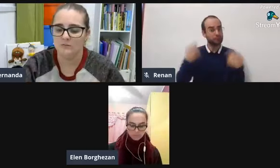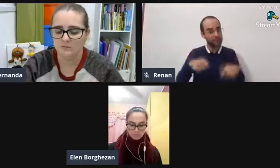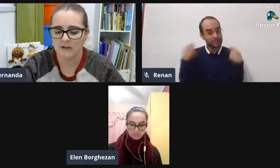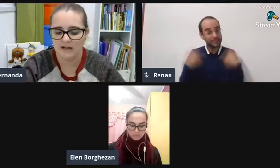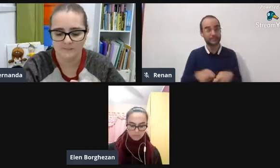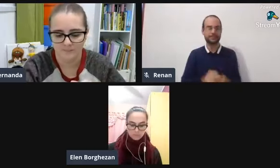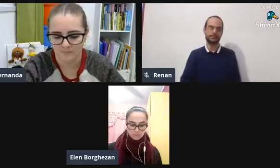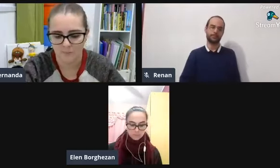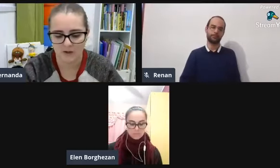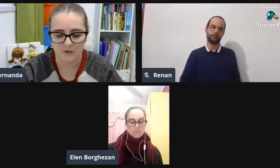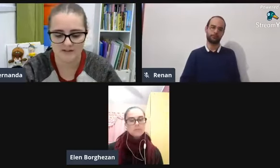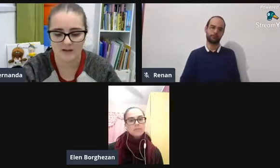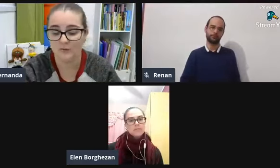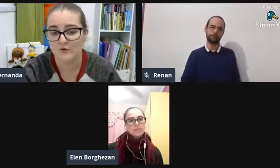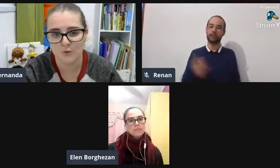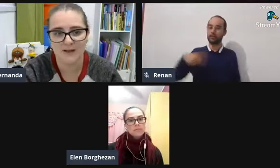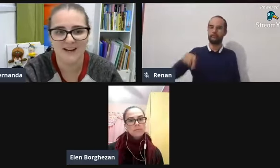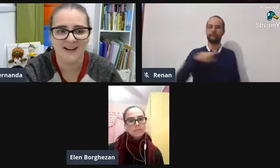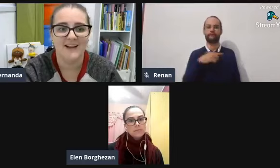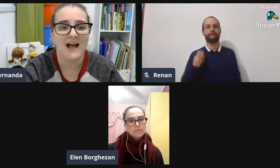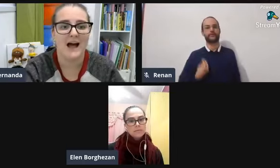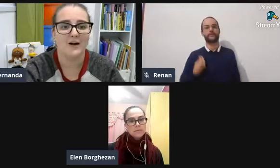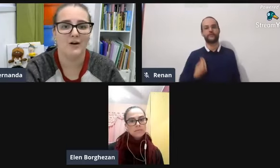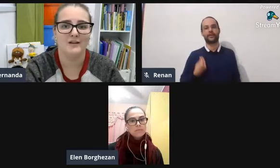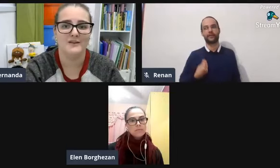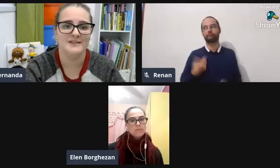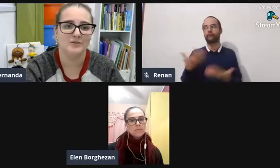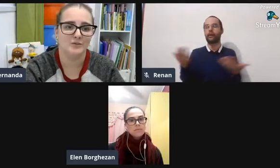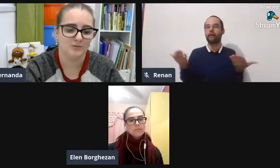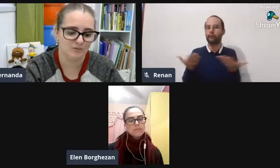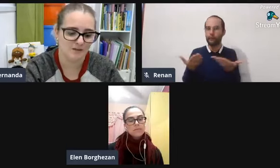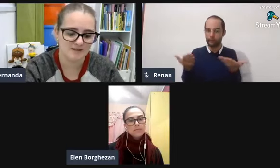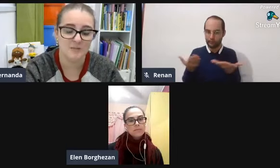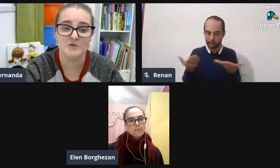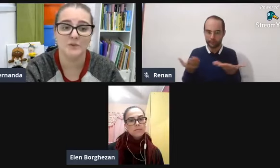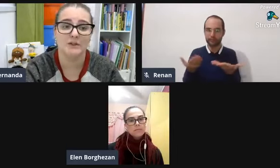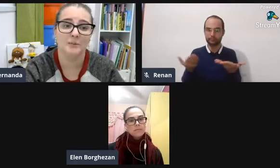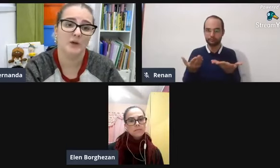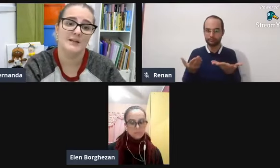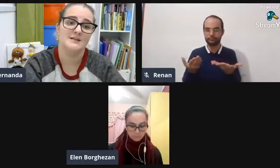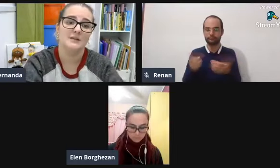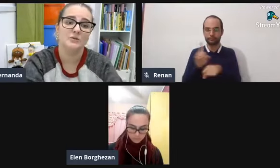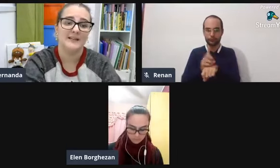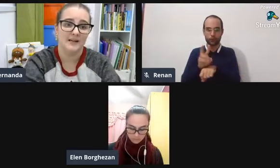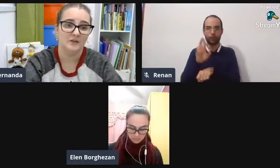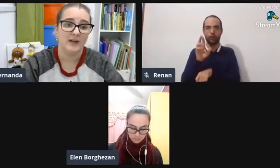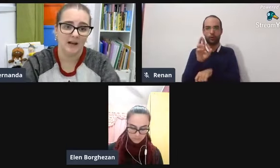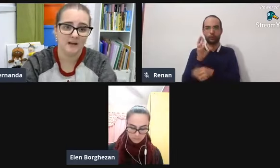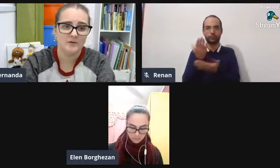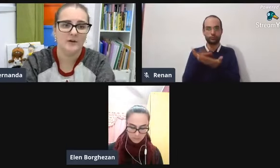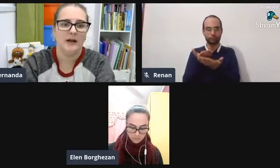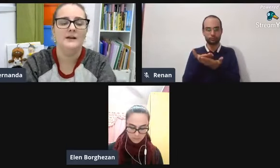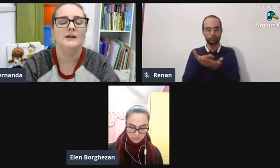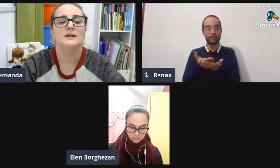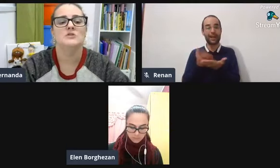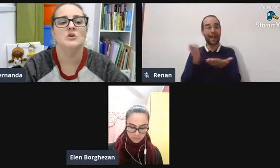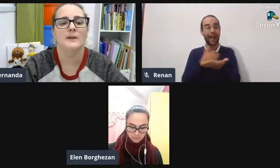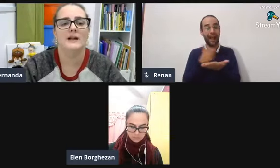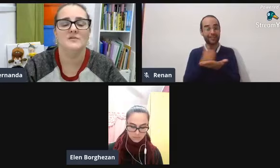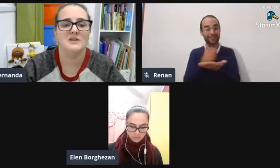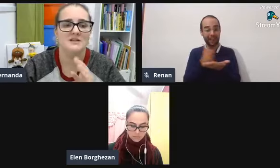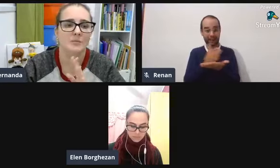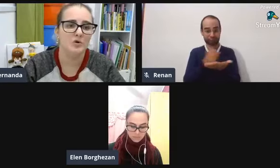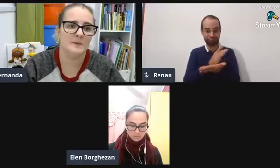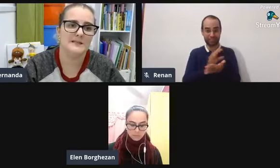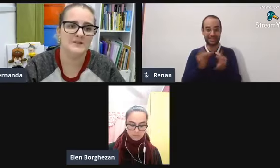vivenciado uma coisa que eu descobri agora fazendo nós estamos organizando um caderno técnico, né, sobre